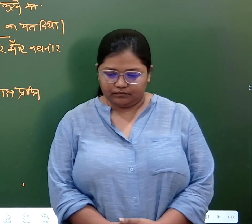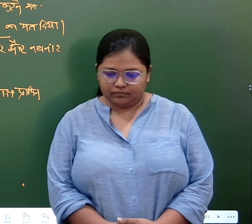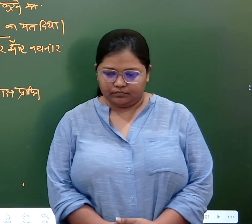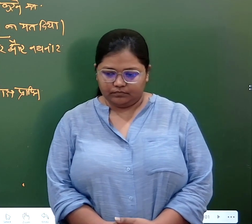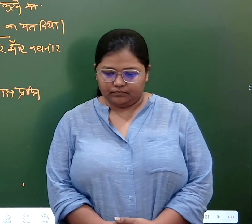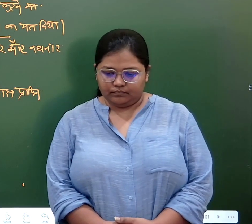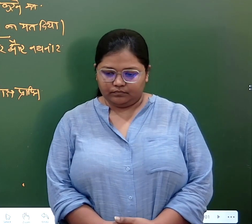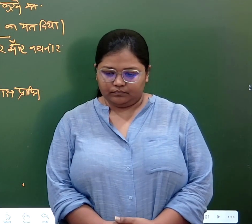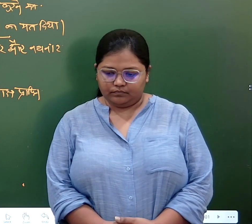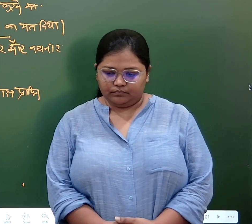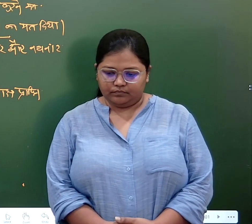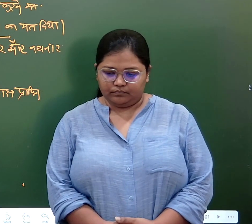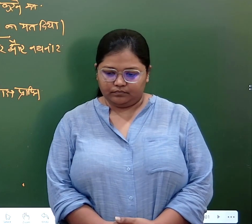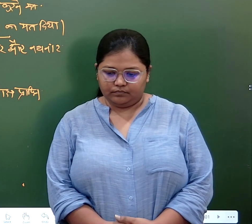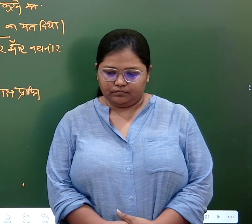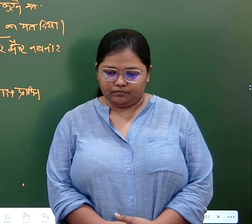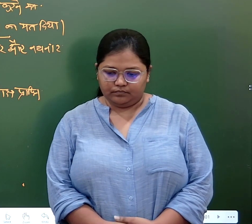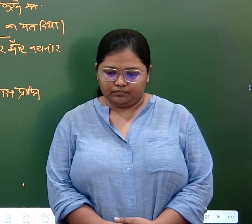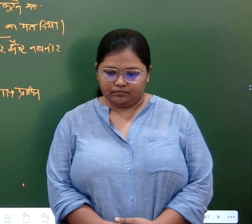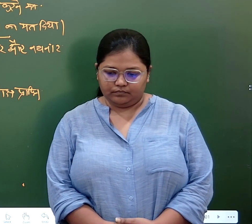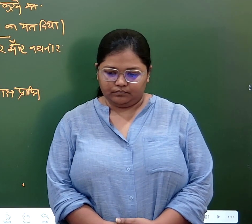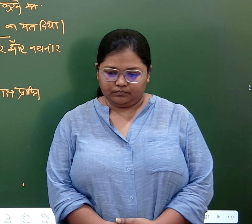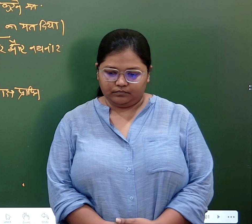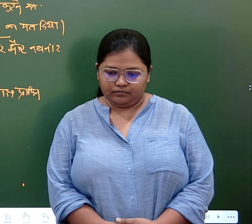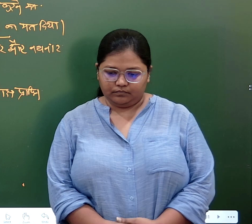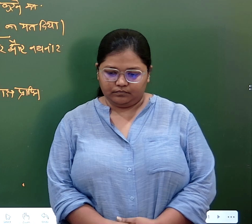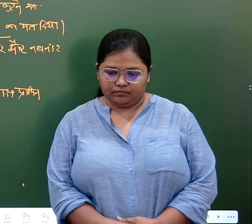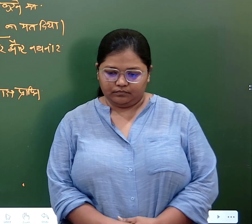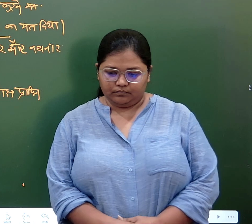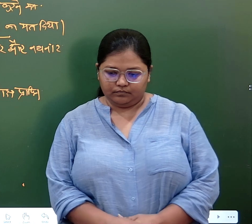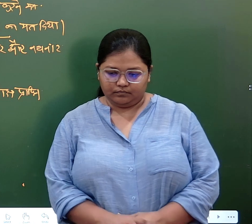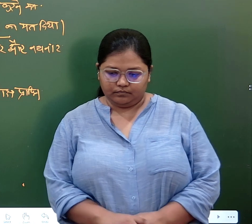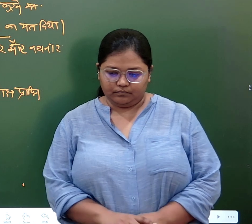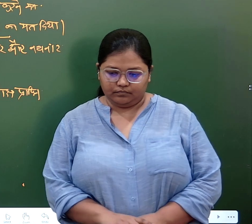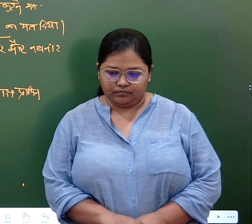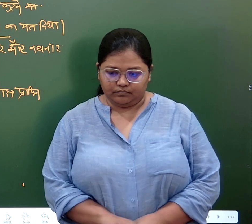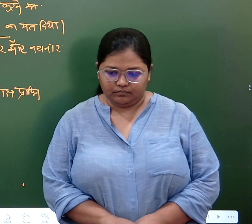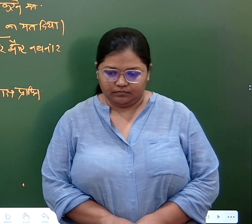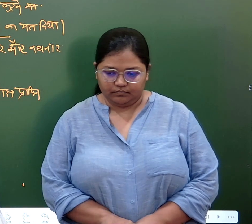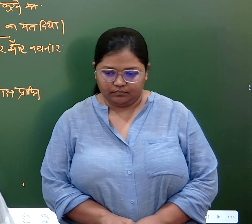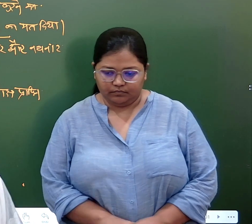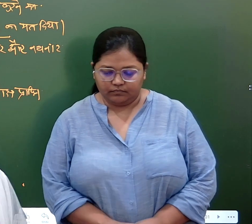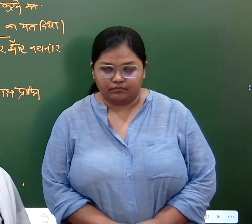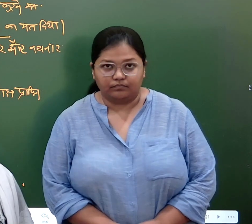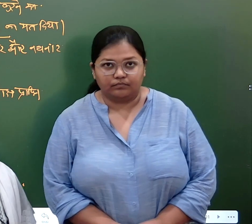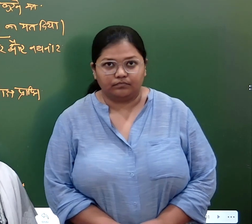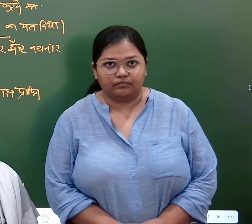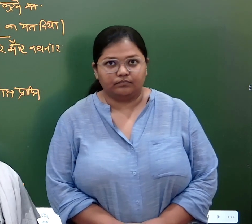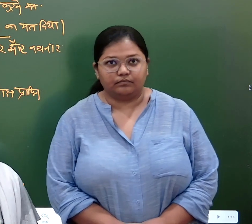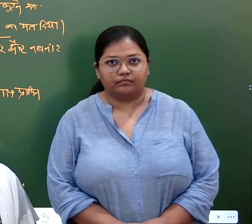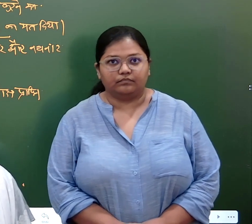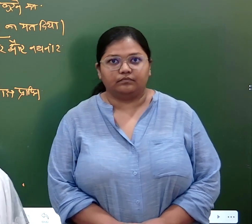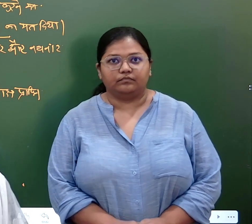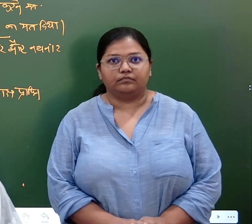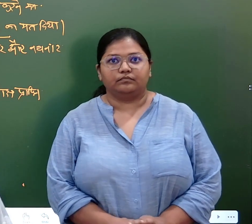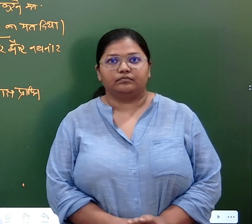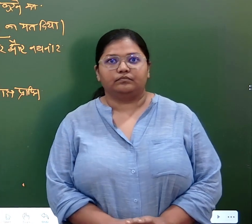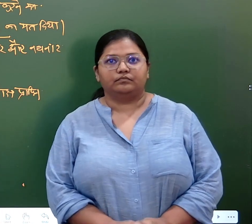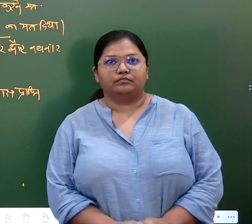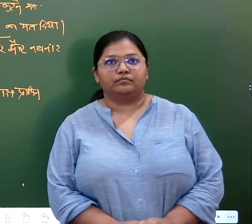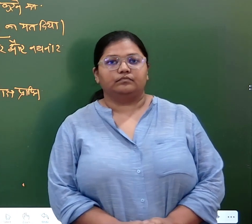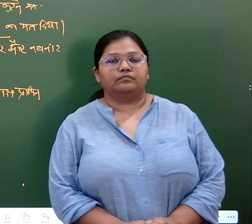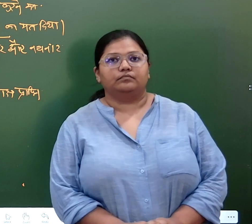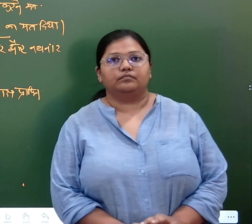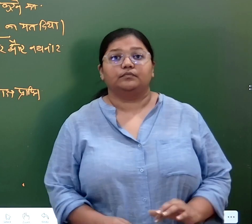जीव और जगत, है ना, विशिष्ट अद्वैतवाद बताए थे कि जीव और जगत दोनों ही वास्तविक है, जीव